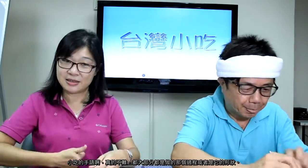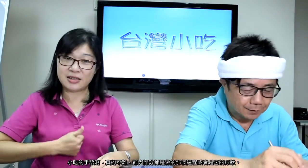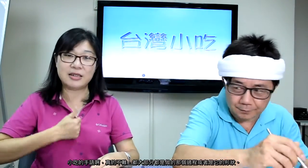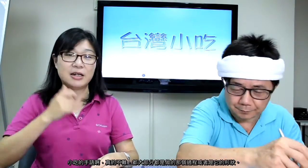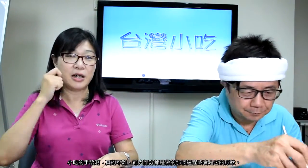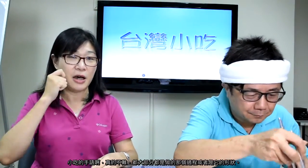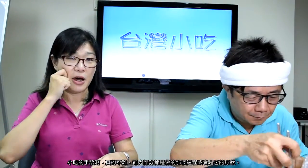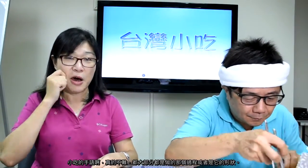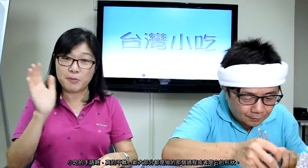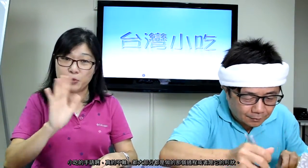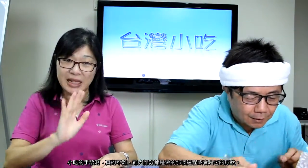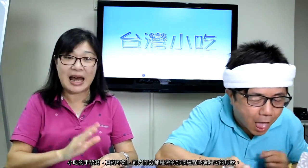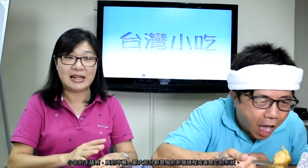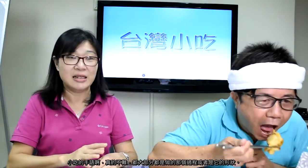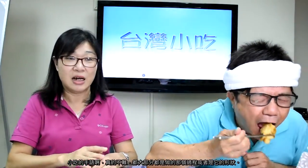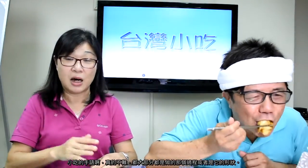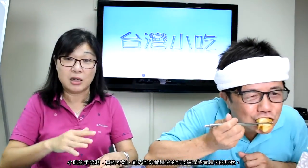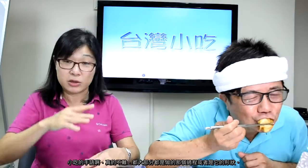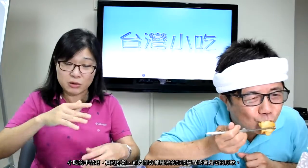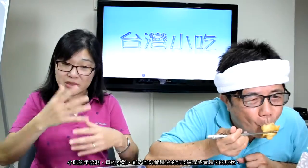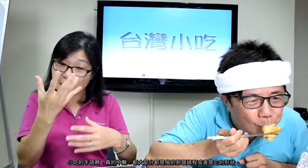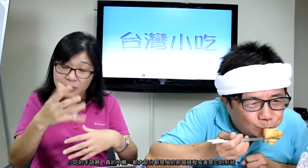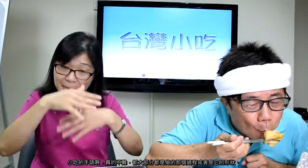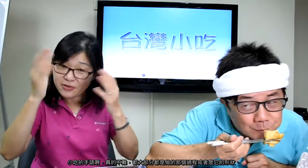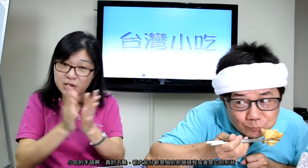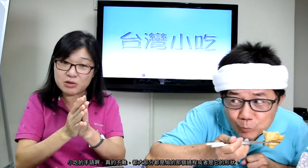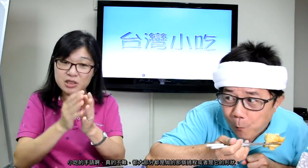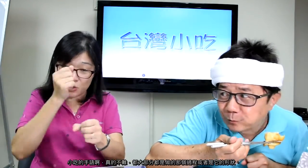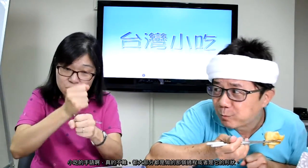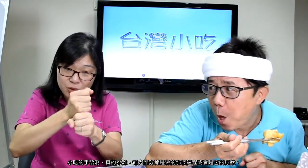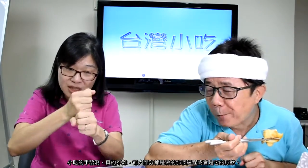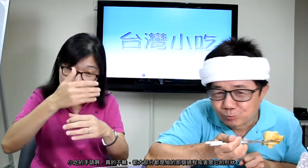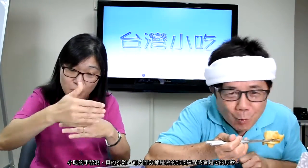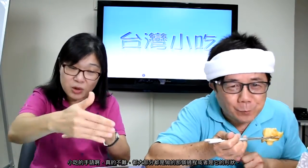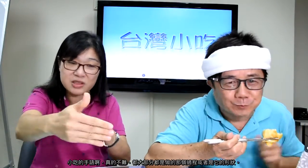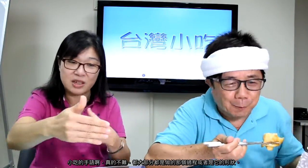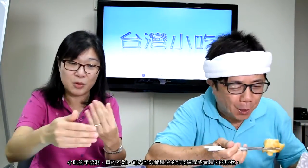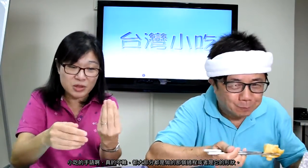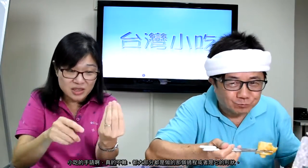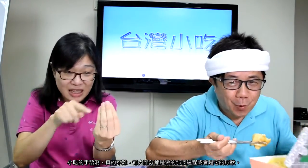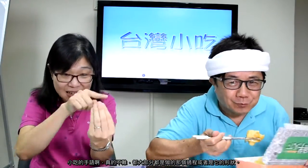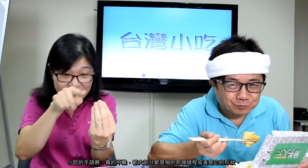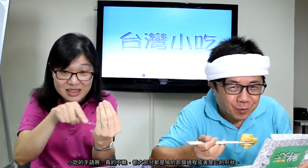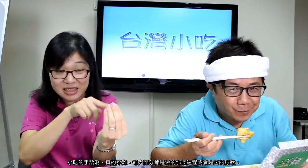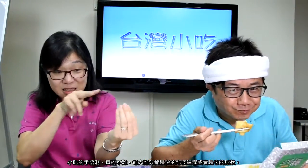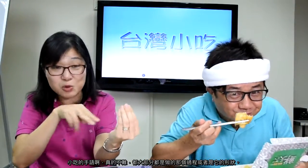真的不难，都大部分都是做的那个过程或者是它的形